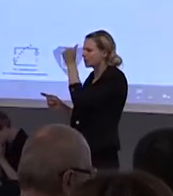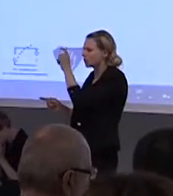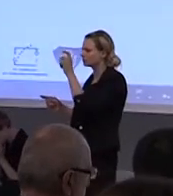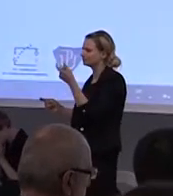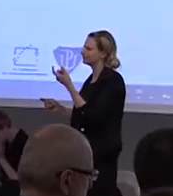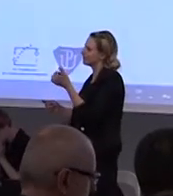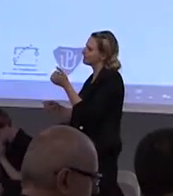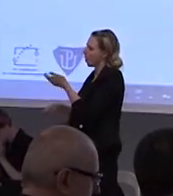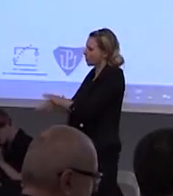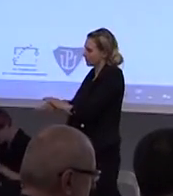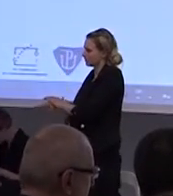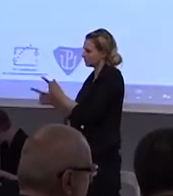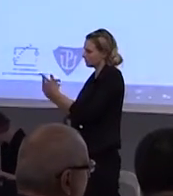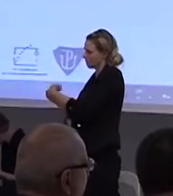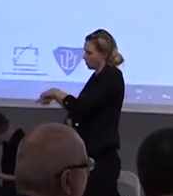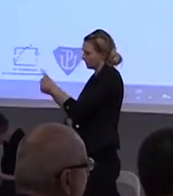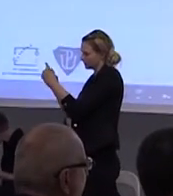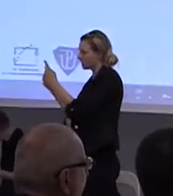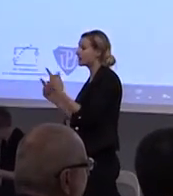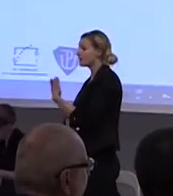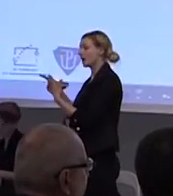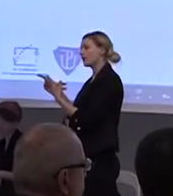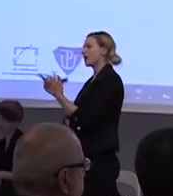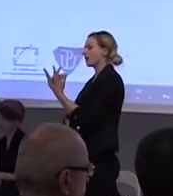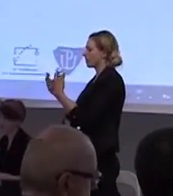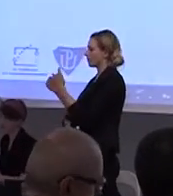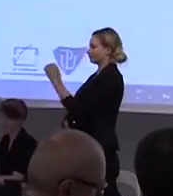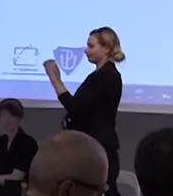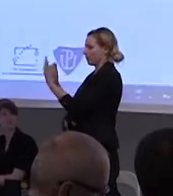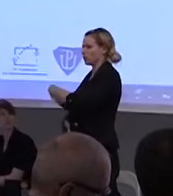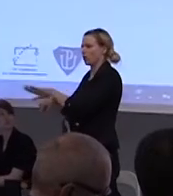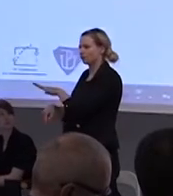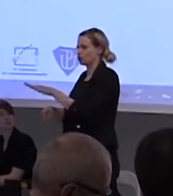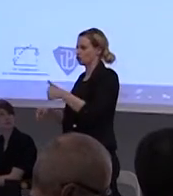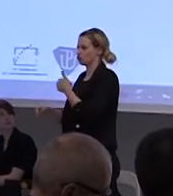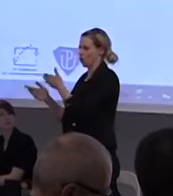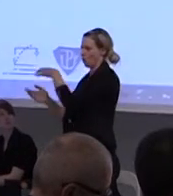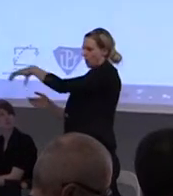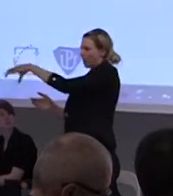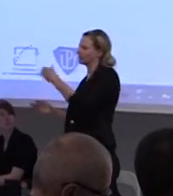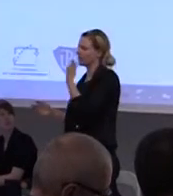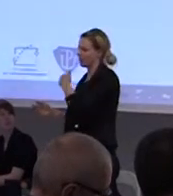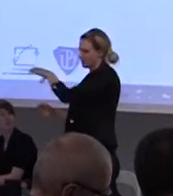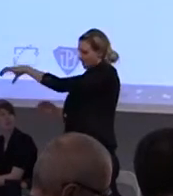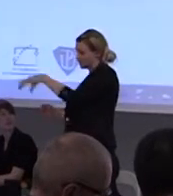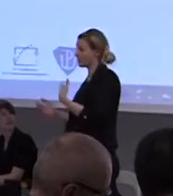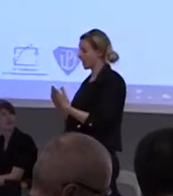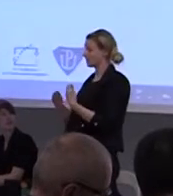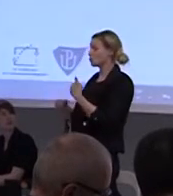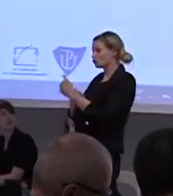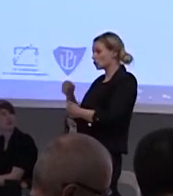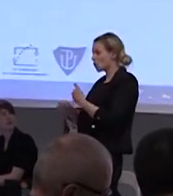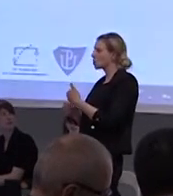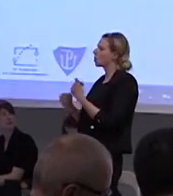zaštiťuje v této oblasti v Kanadě všechny školy, tak již v roce 1969 zavřela všechny své